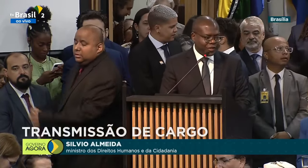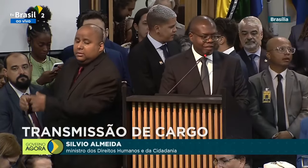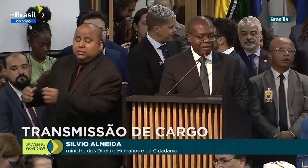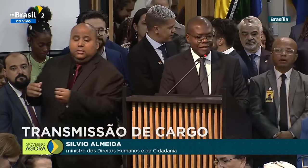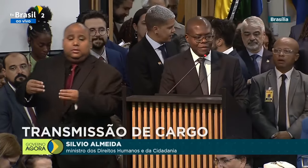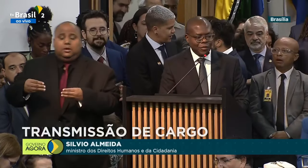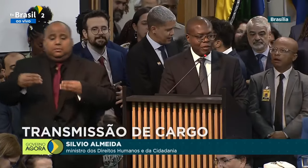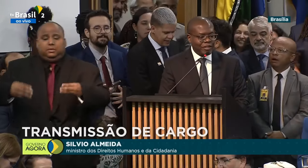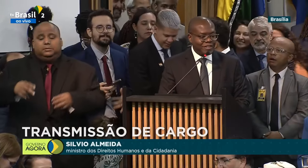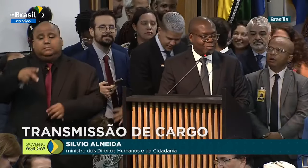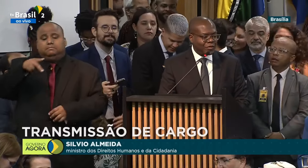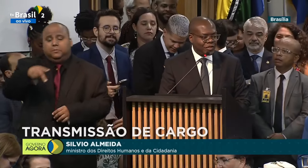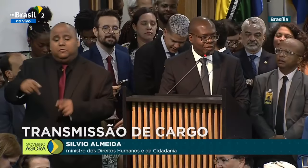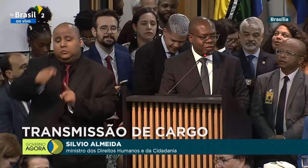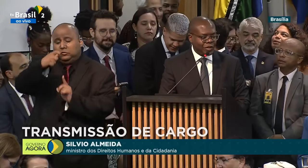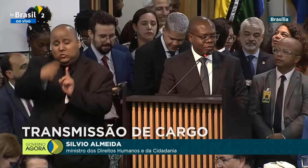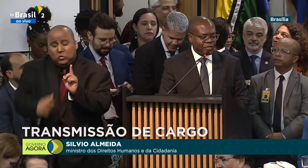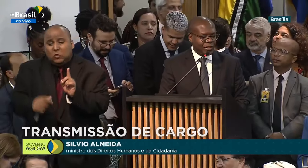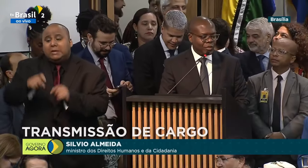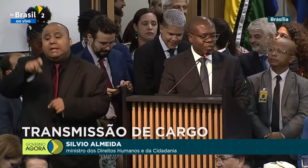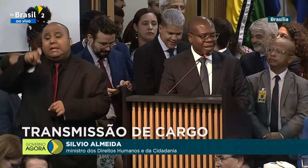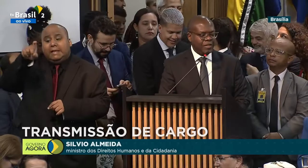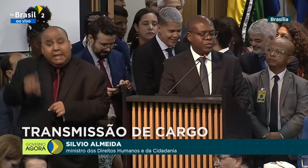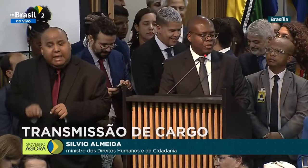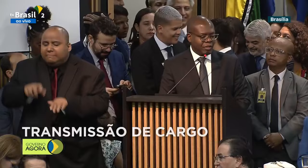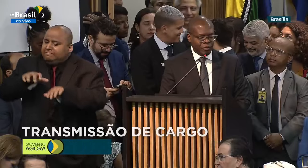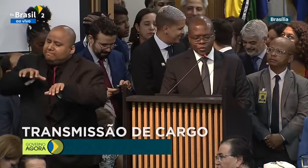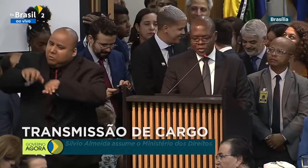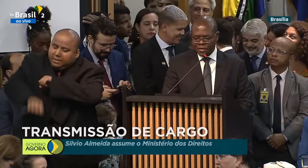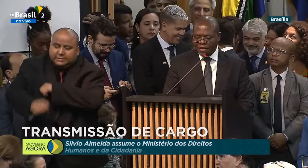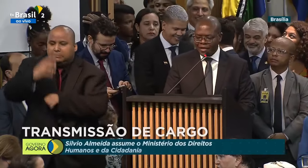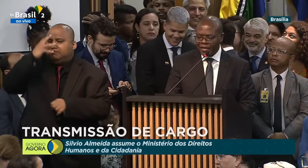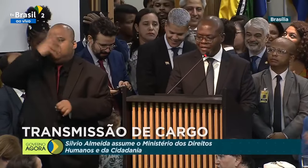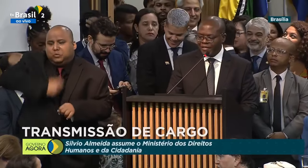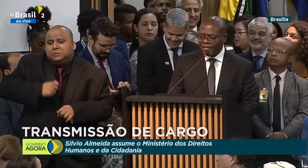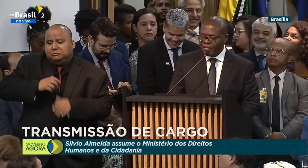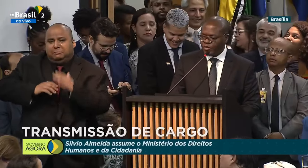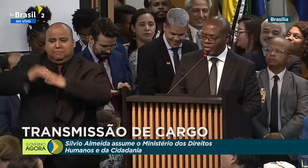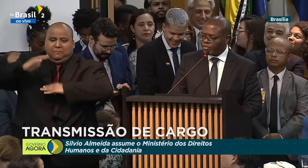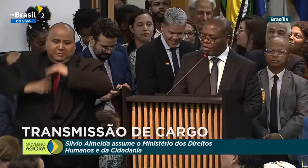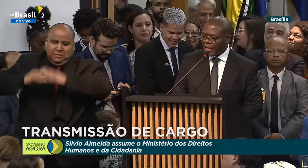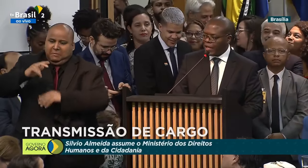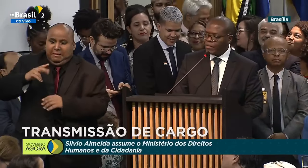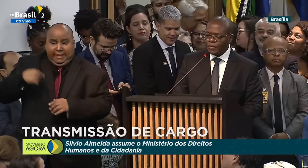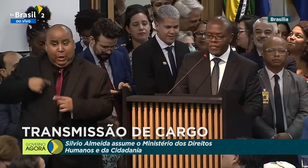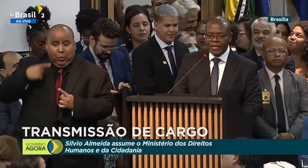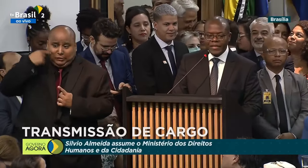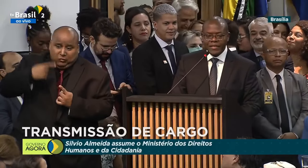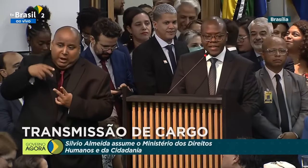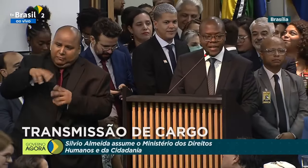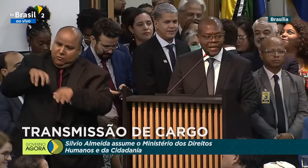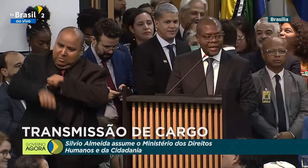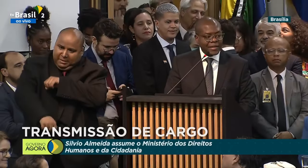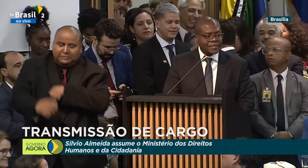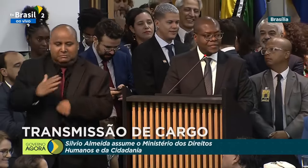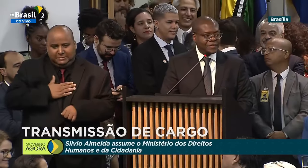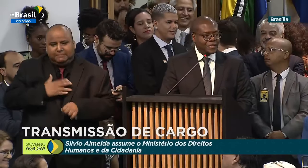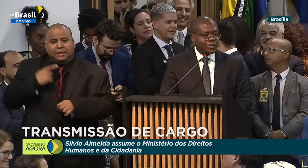professora porque eu acho que ser professor é o título mais bonito que nós podemos carregar eu sou advogado